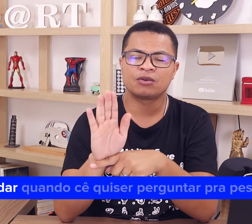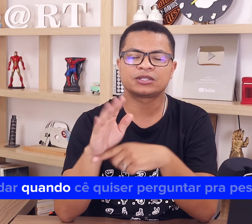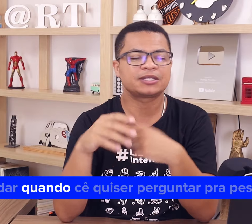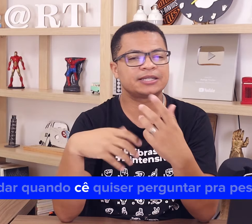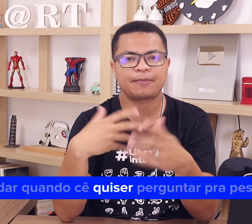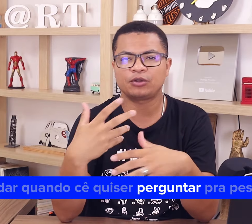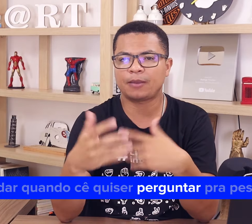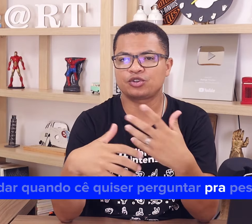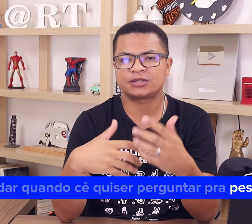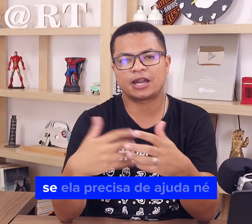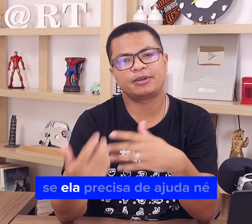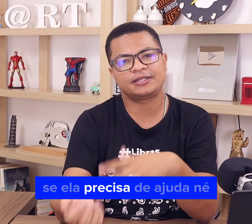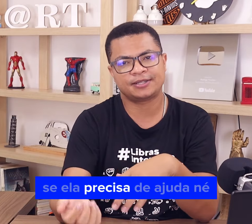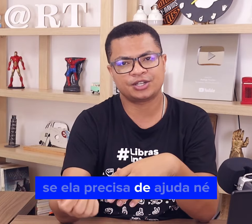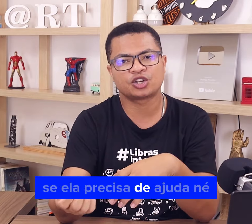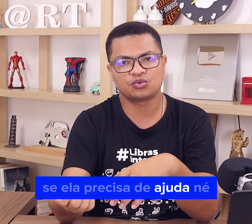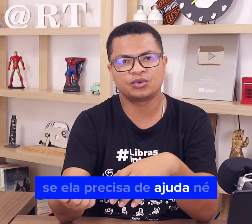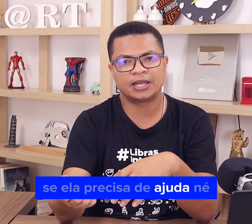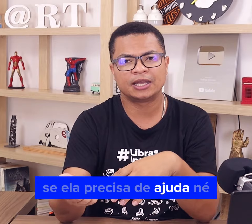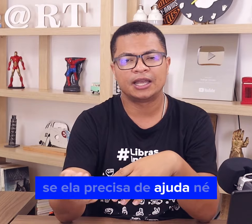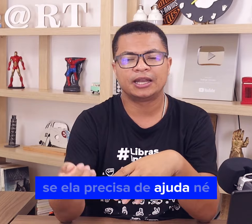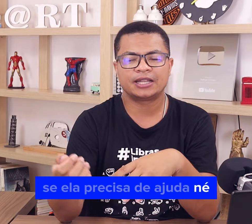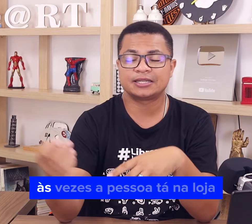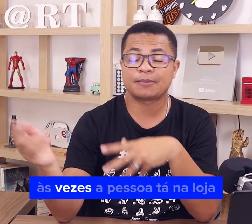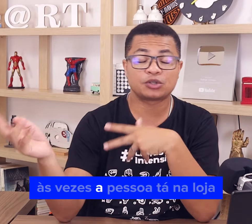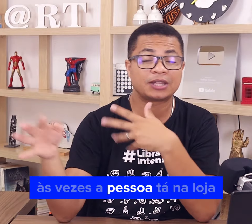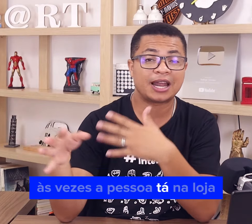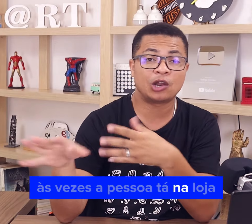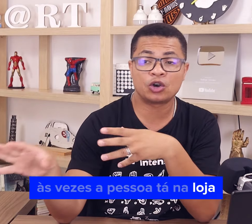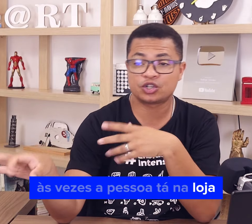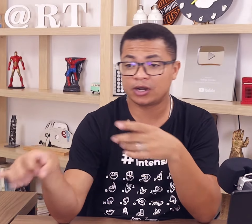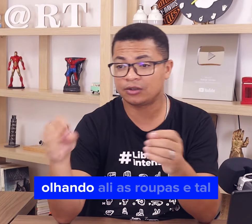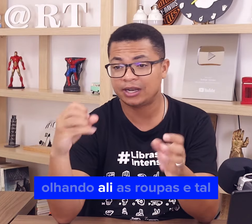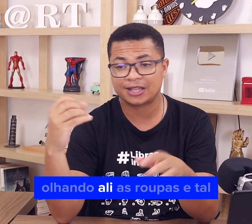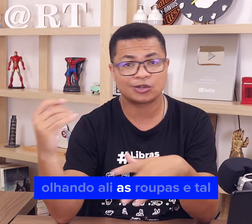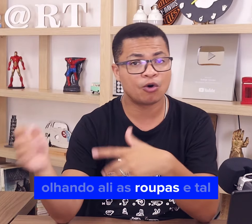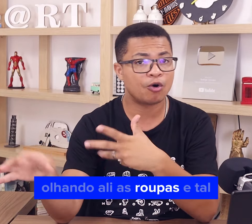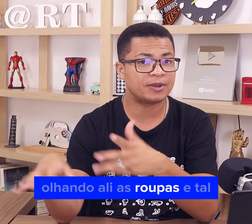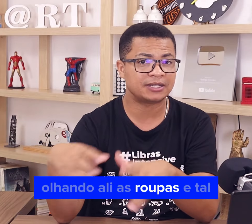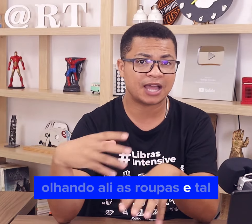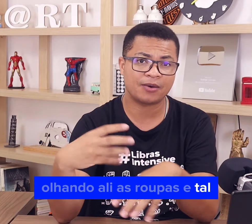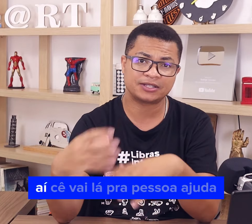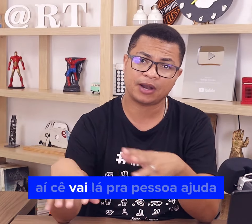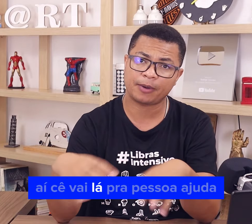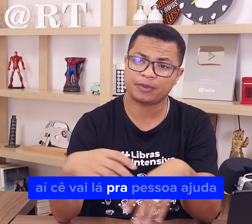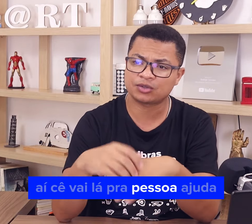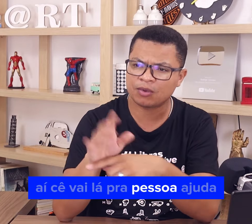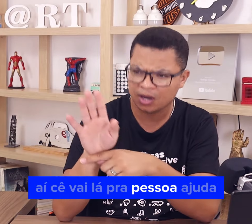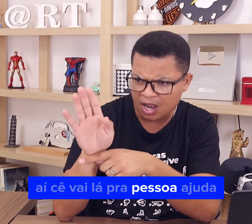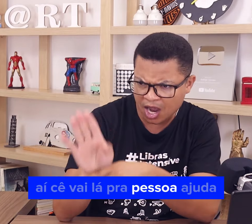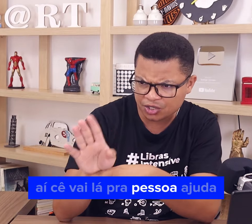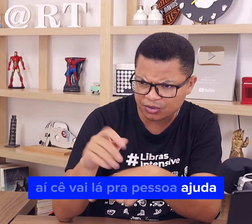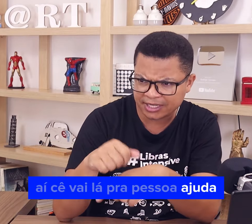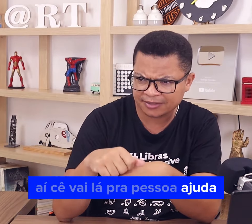Coisa se você quiser perguntar pra pessoa se ela precisa de ajuda, né? Às vezes a pessoa tá na loja olhando ali as roupas e tal. Aí você vai olhar pra pessoa. Ajuda.